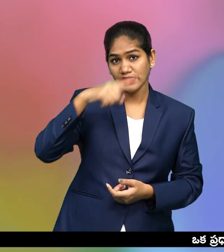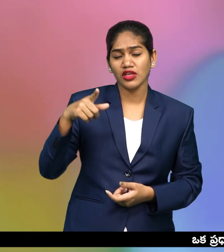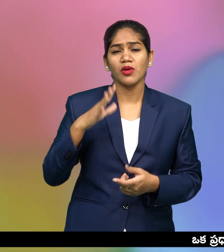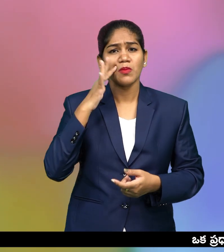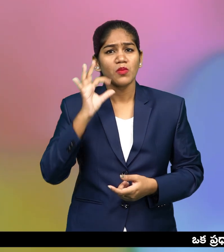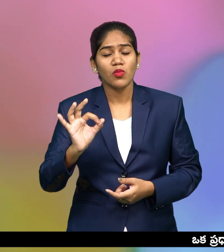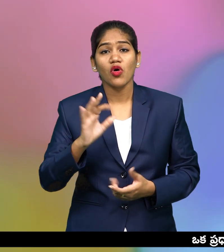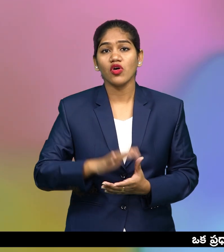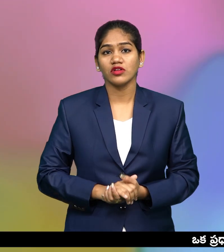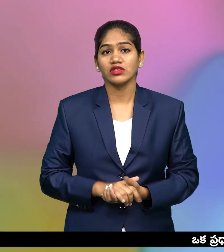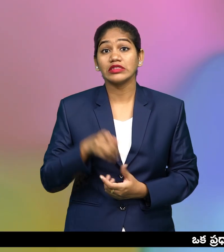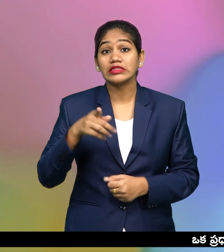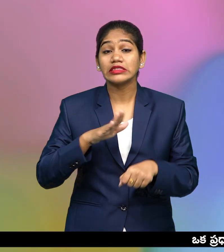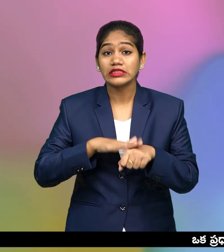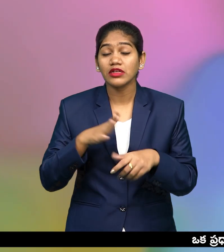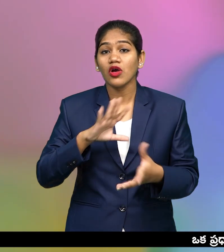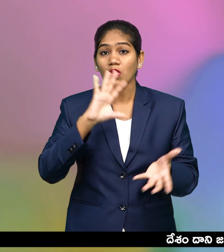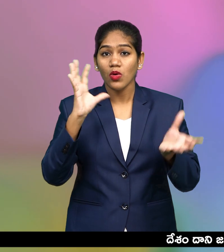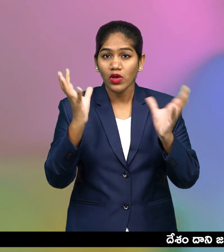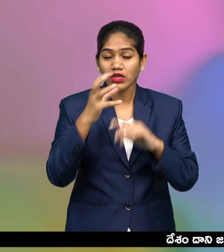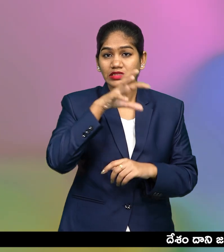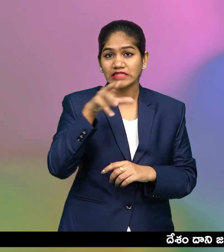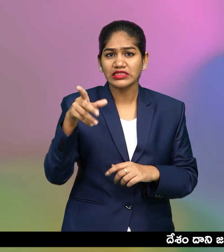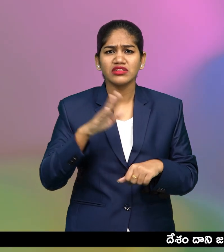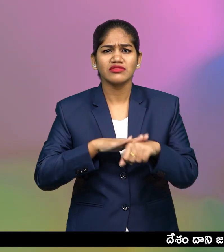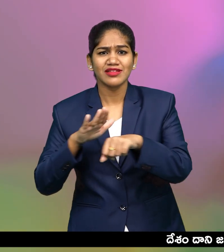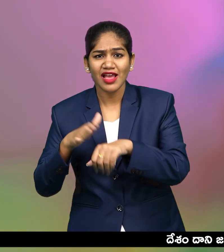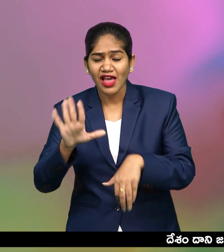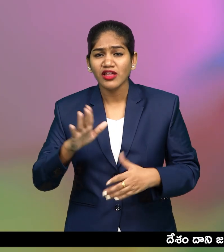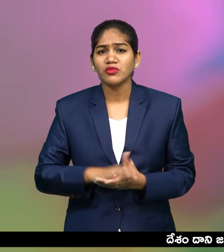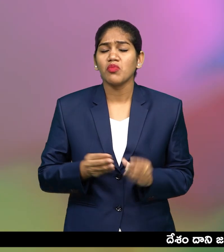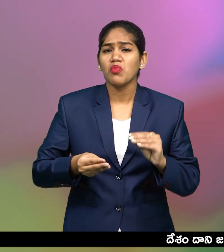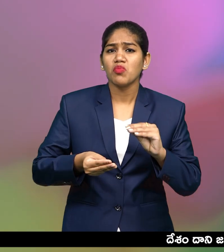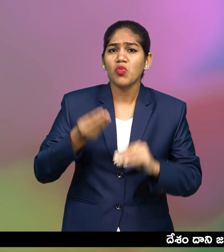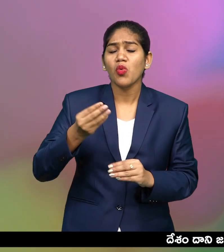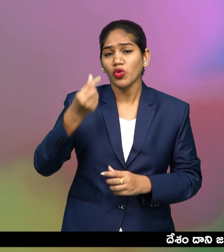ఒక ప్రధాన ఆందోళనగా ఉంది. దేశం దాని జనాభాలో పోషకాహార లోపం,